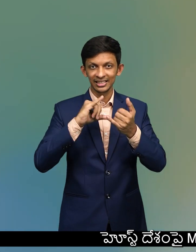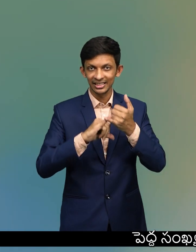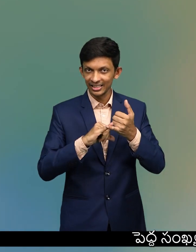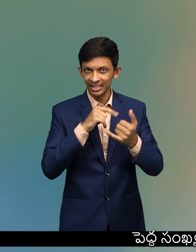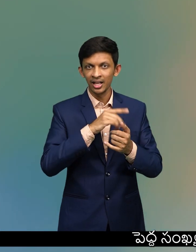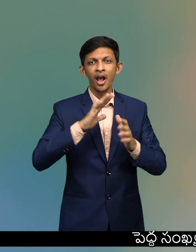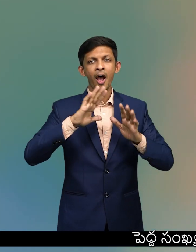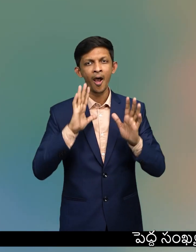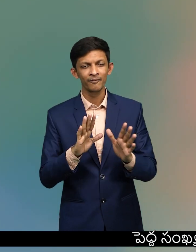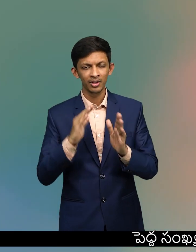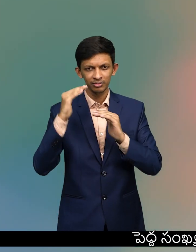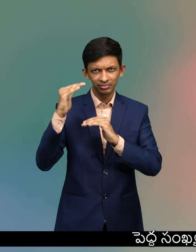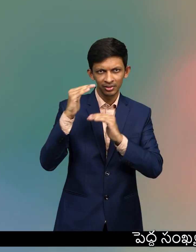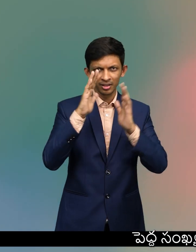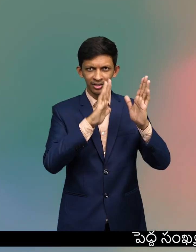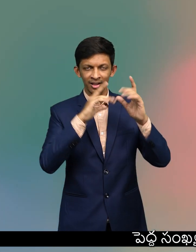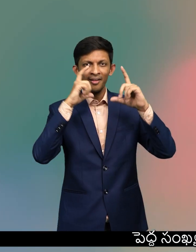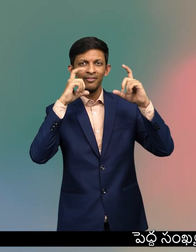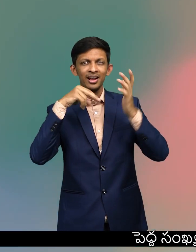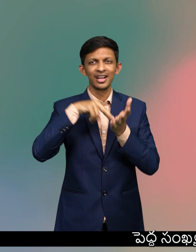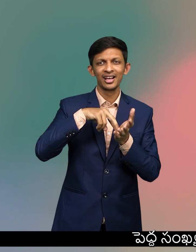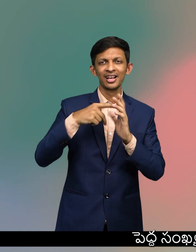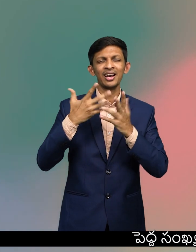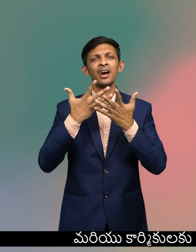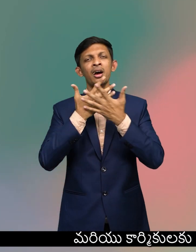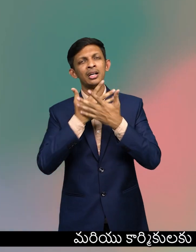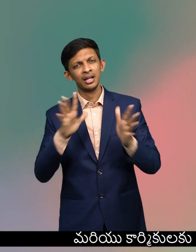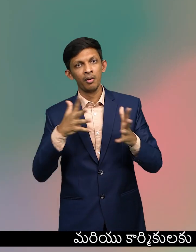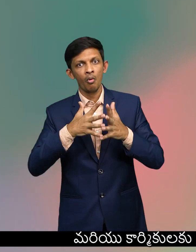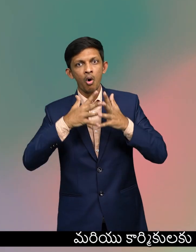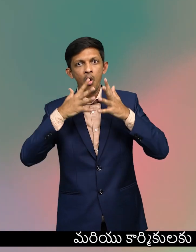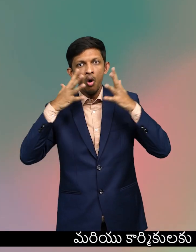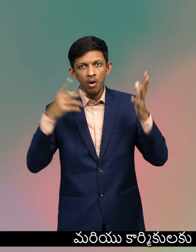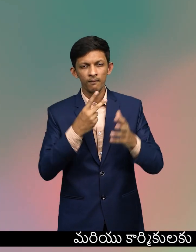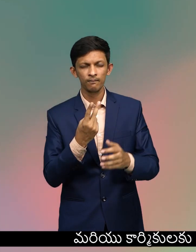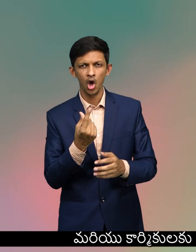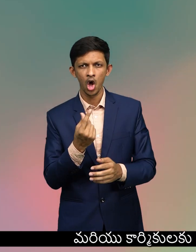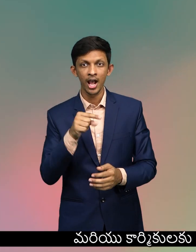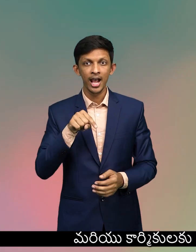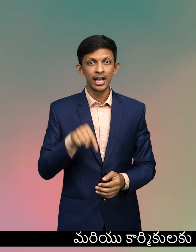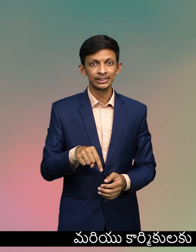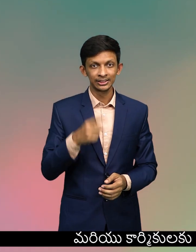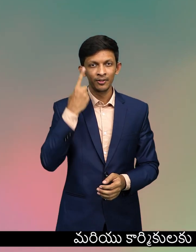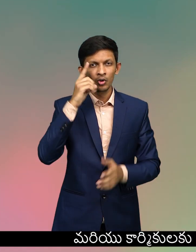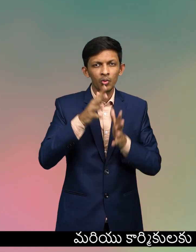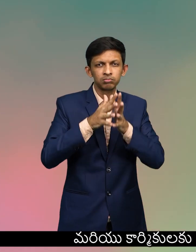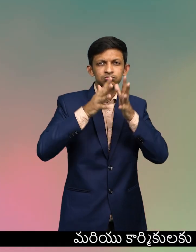పెద్ద సంఖ్యలో చిన్న ఉత్పత్తిదారులు మరియు కార్మికులకు ఎంఎన్సీలు పెద్ద సవాలుగా